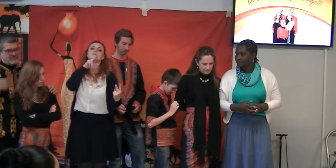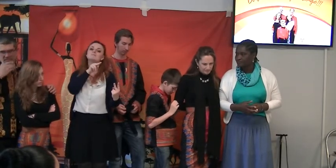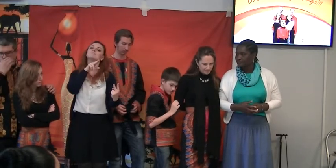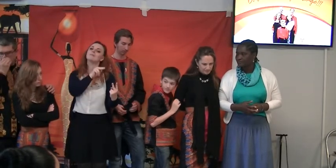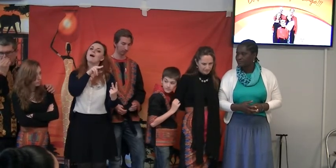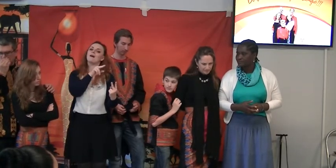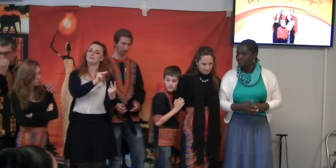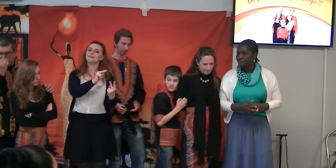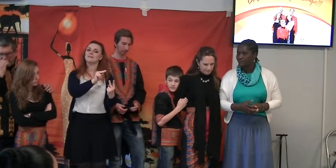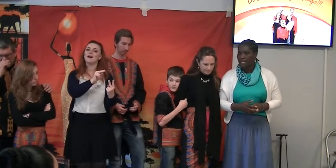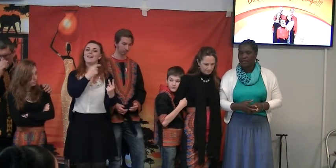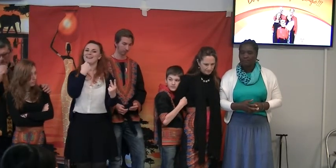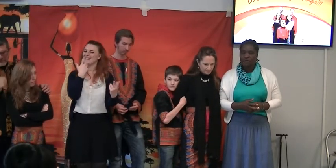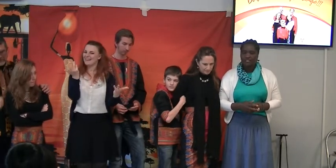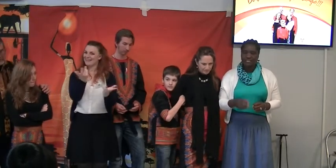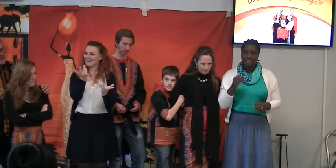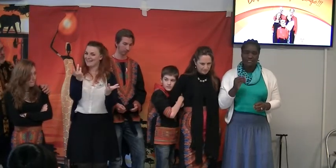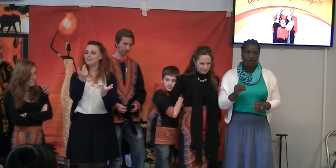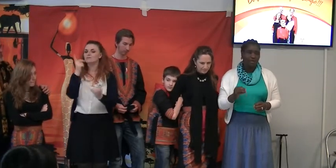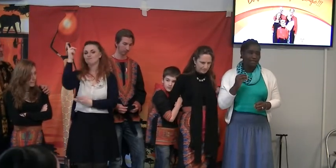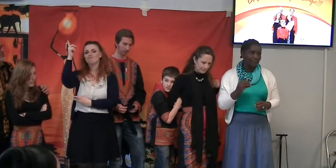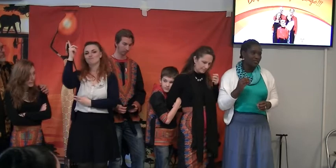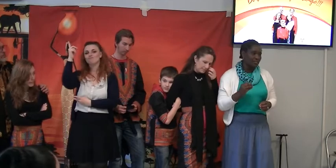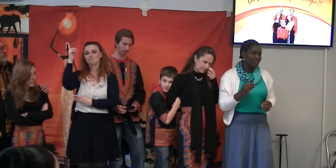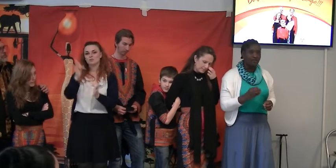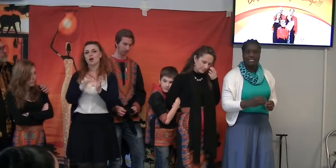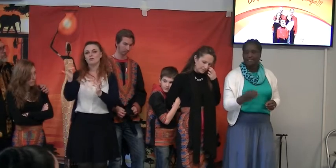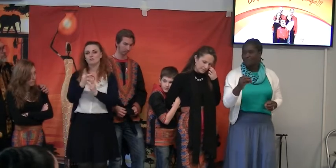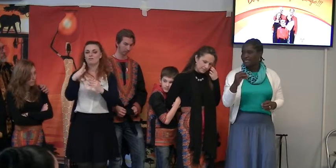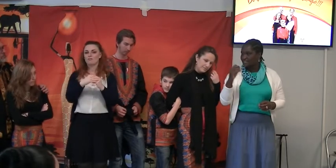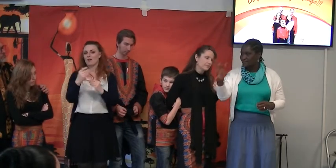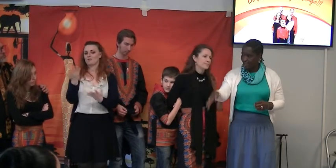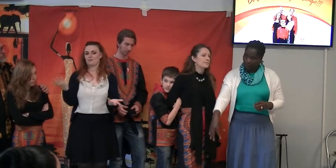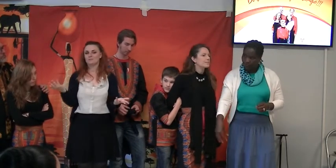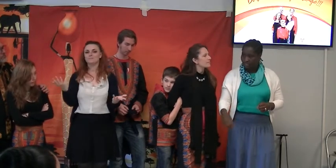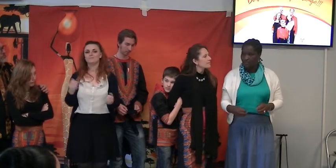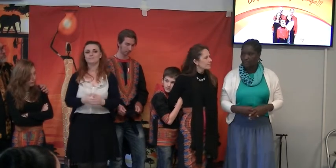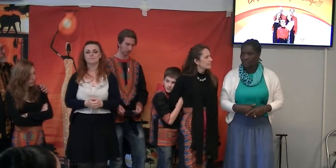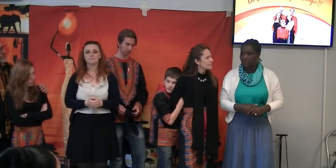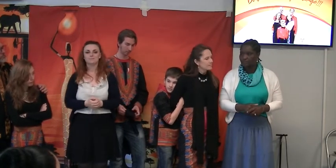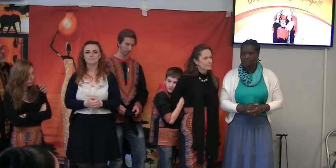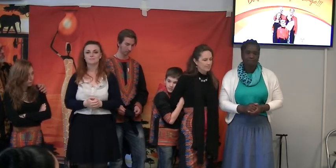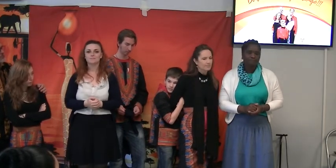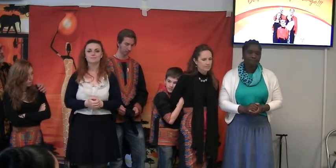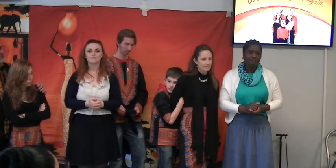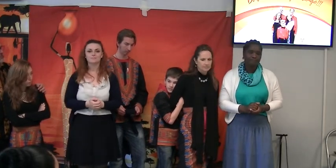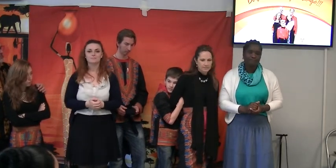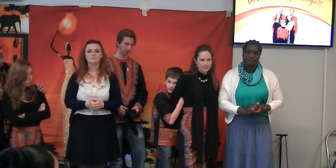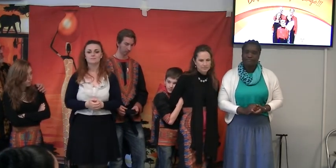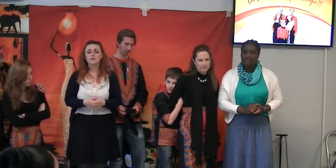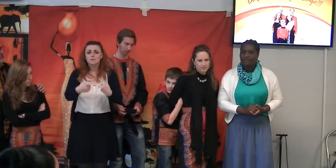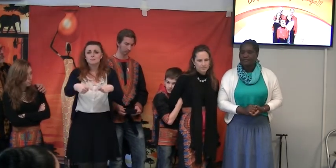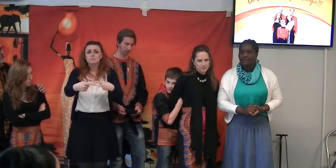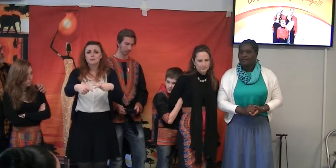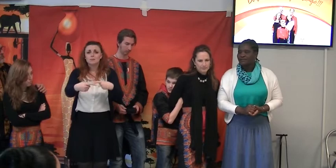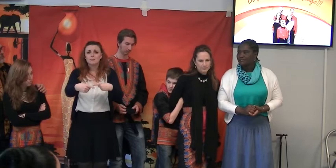di raccontare loro di Gesù. Because this is the only mission that God has made us survive for in the world. Perché questa è l'unica missione